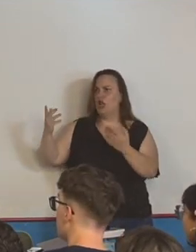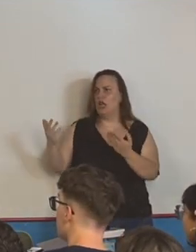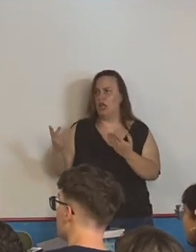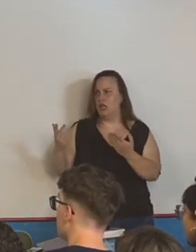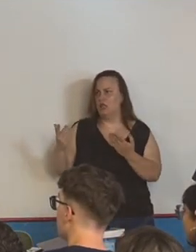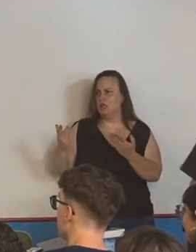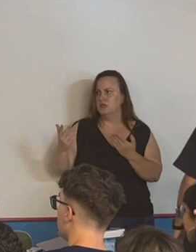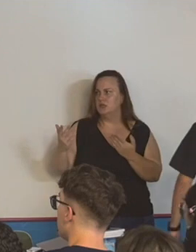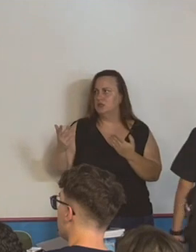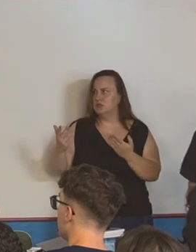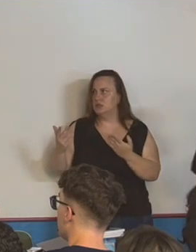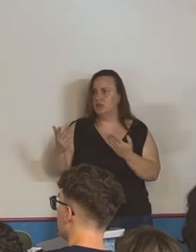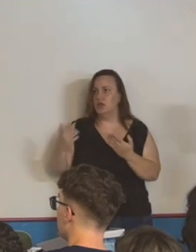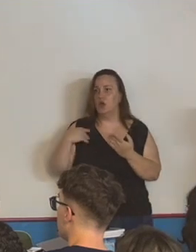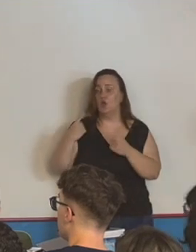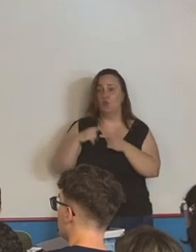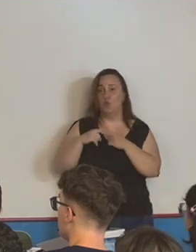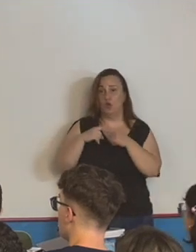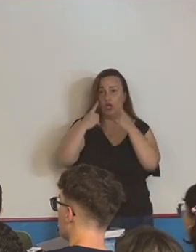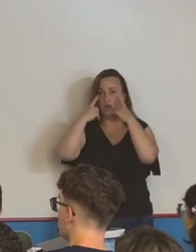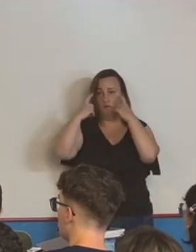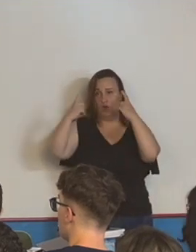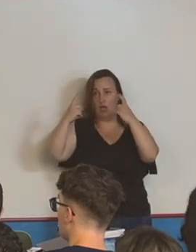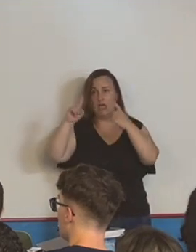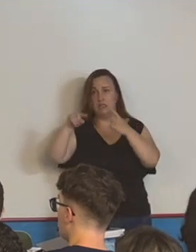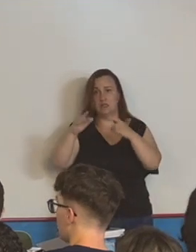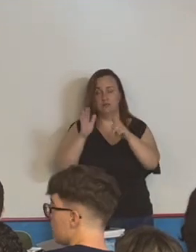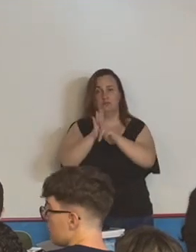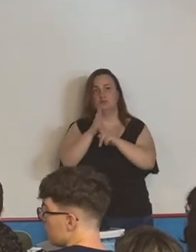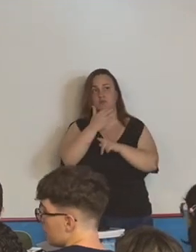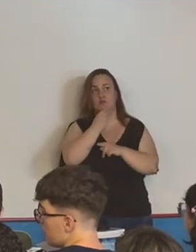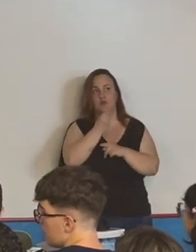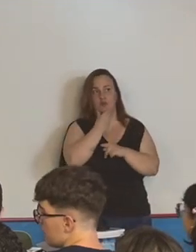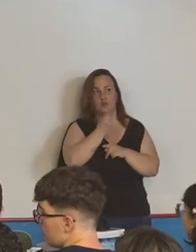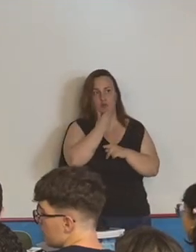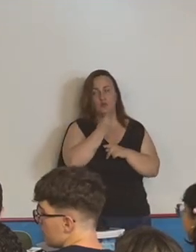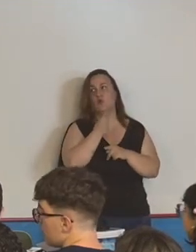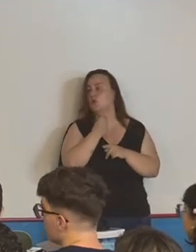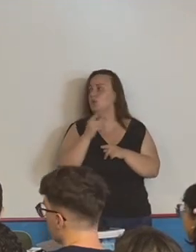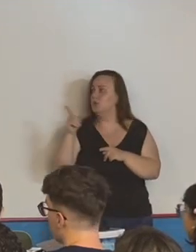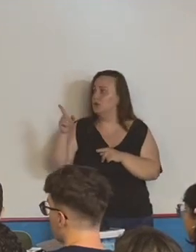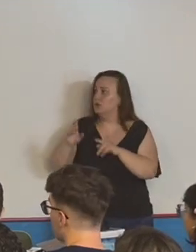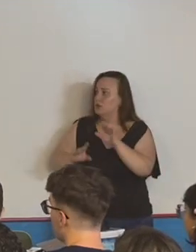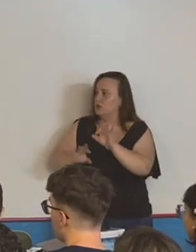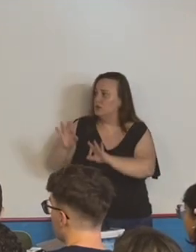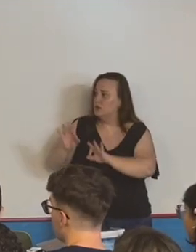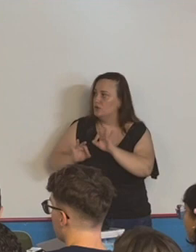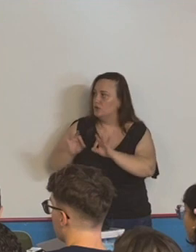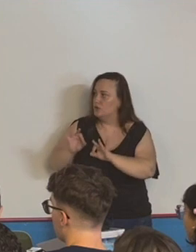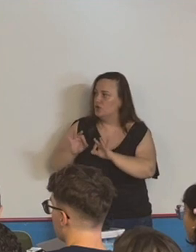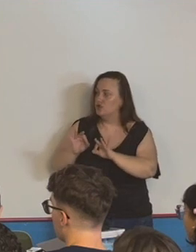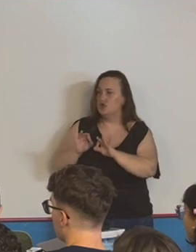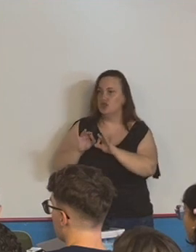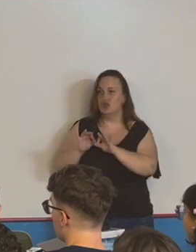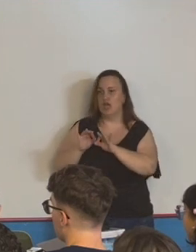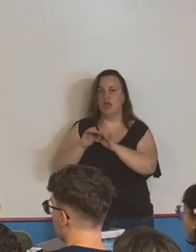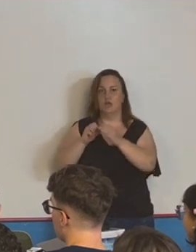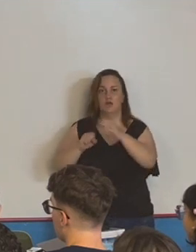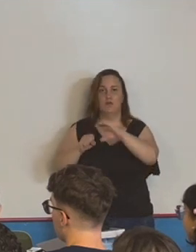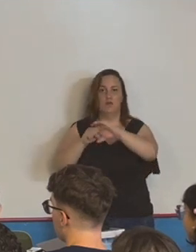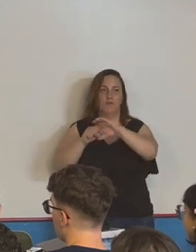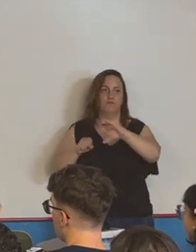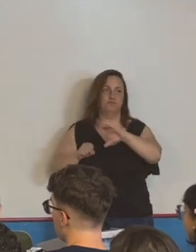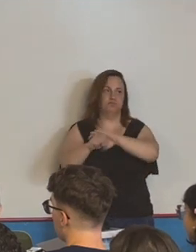que a violência é extremamente masculina. Aqui é uma cápsula de um canhão,